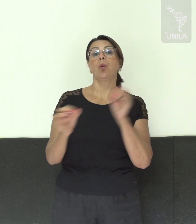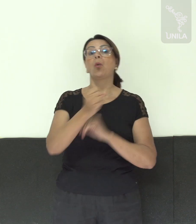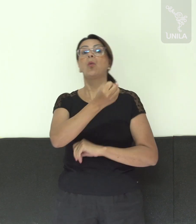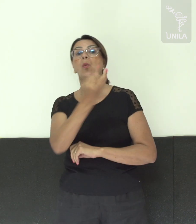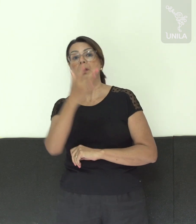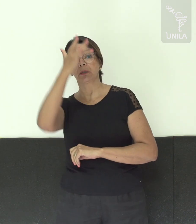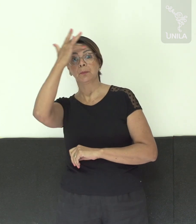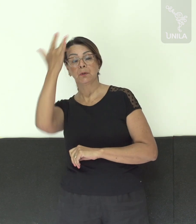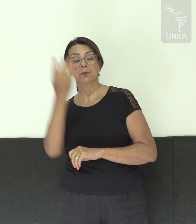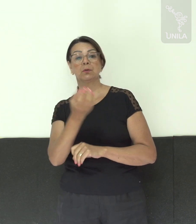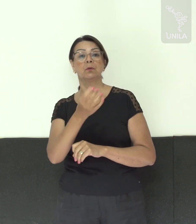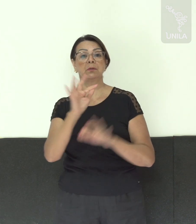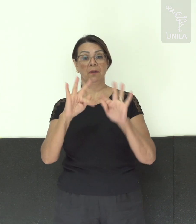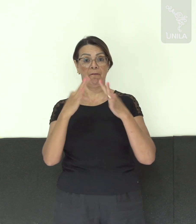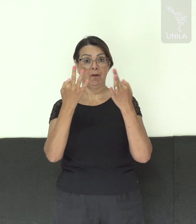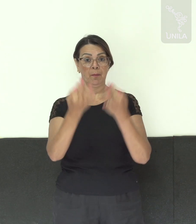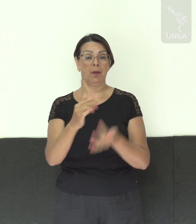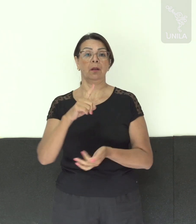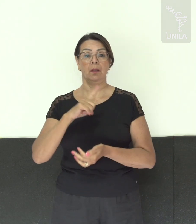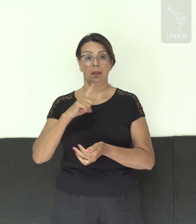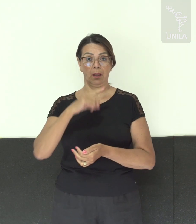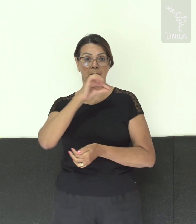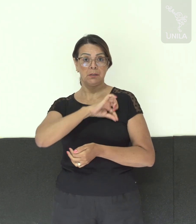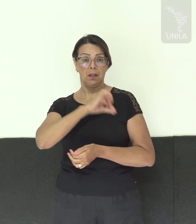família obtido da seguinte forma.